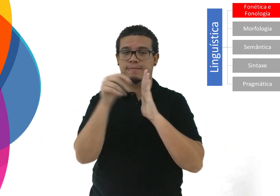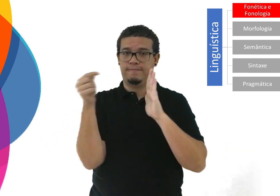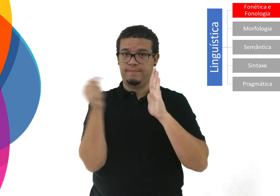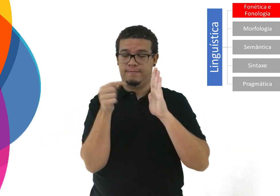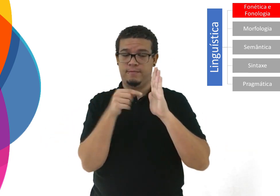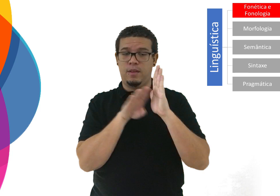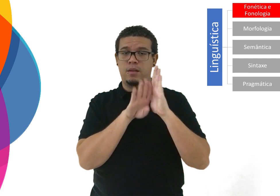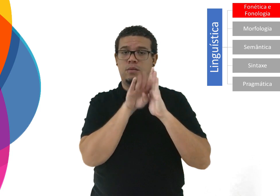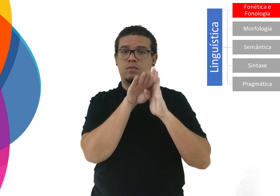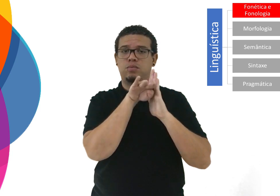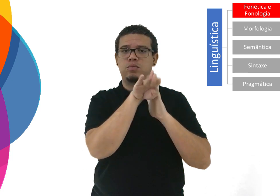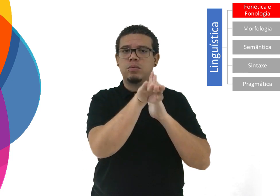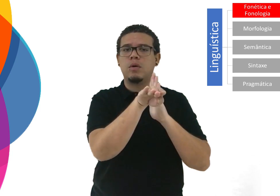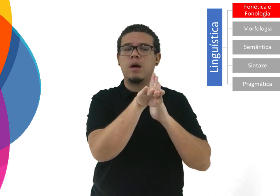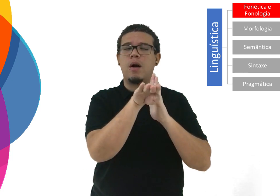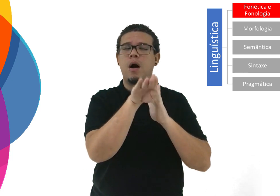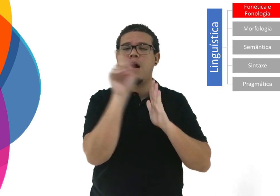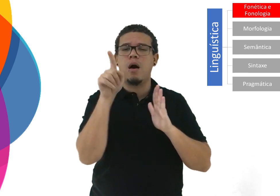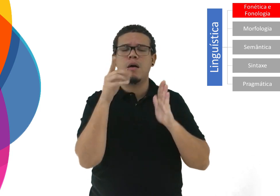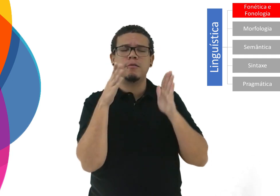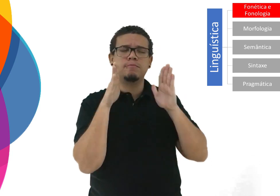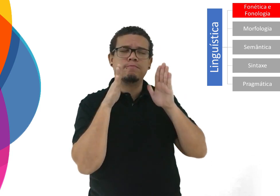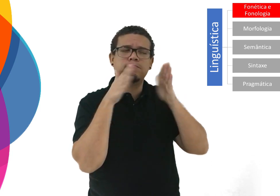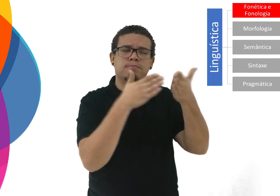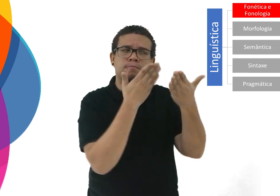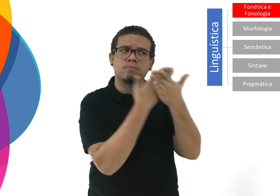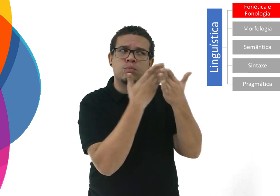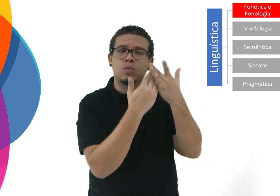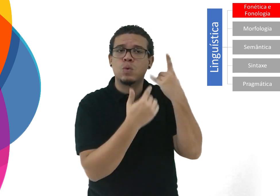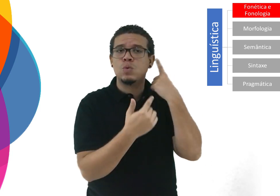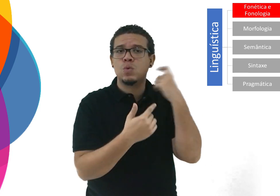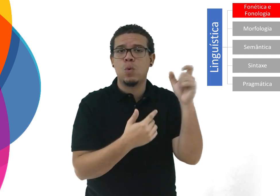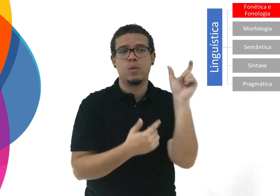da boca, a produção sonora.